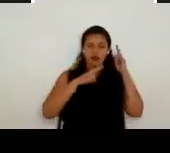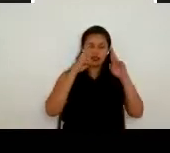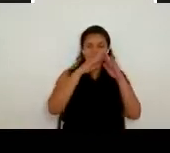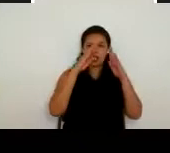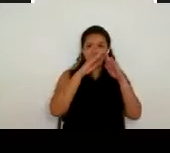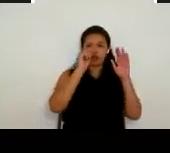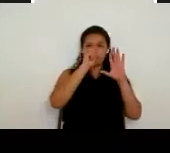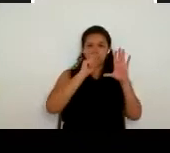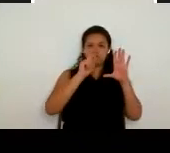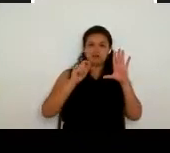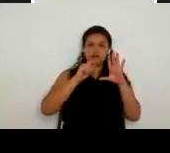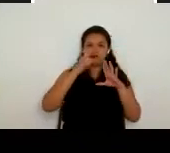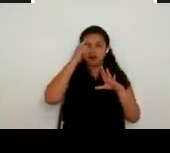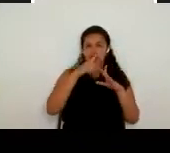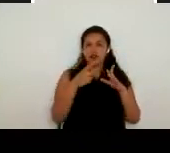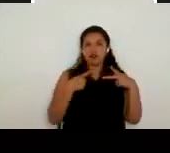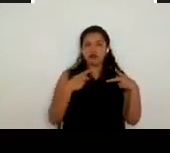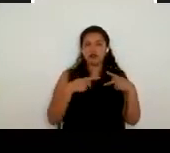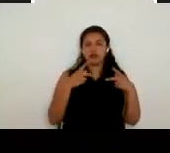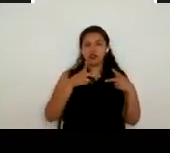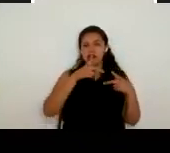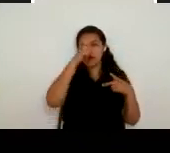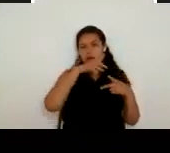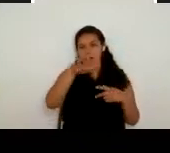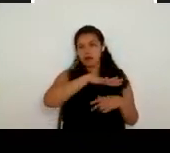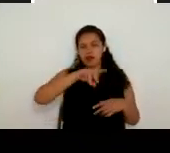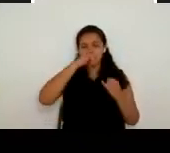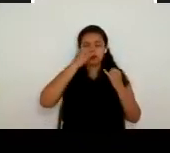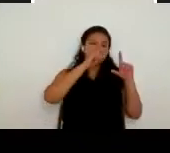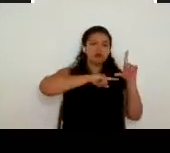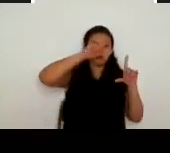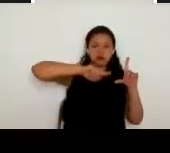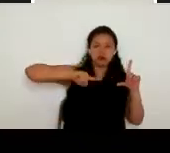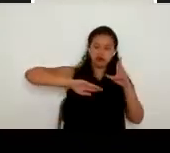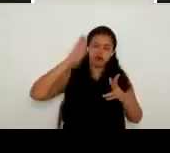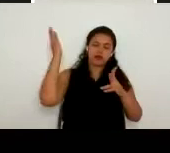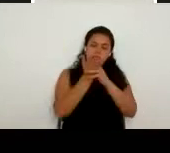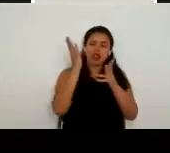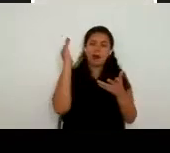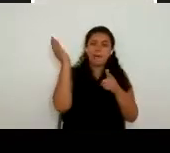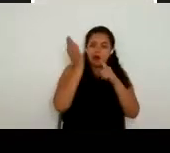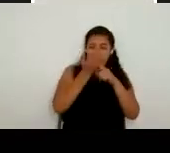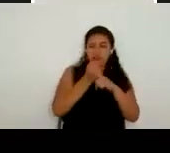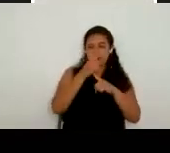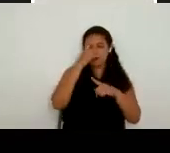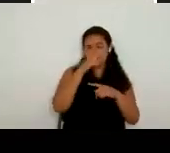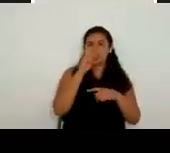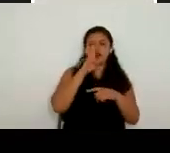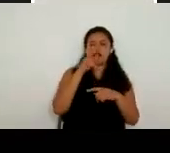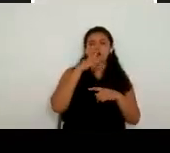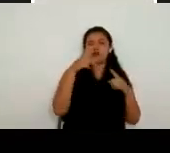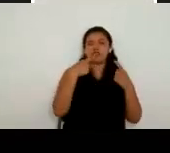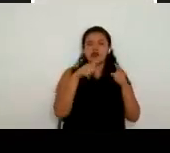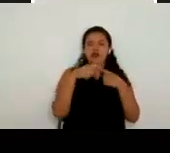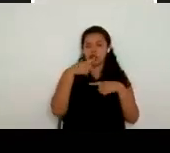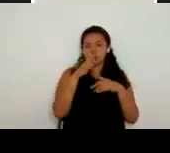población y se hizo una prueba estadística que se llama mitades partidas para ver las diferencias y las